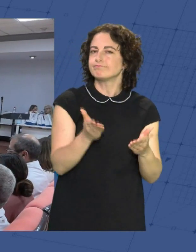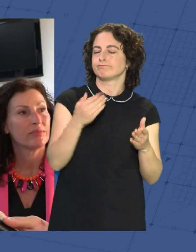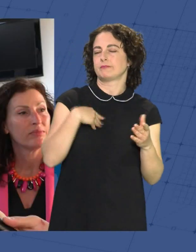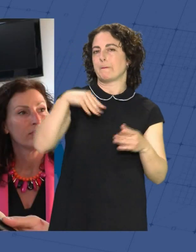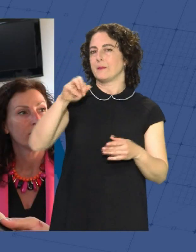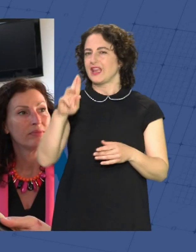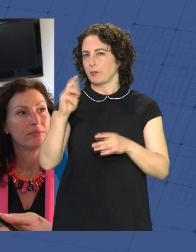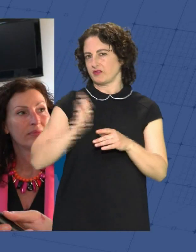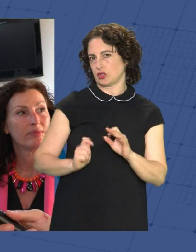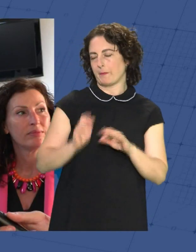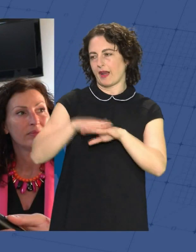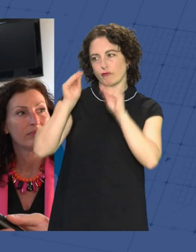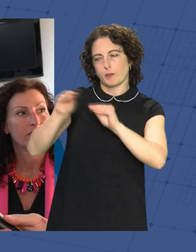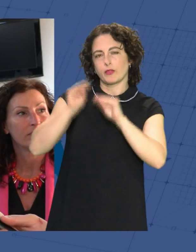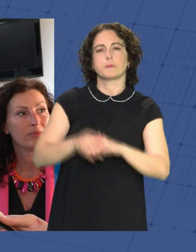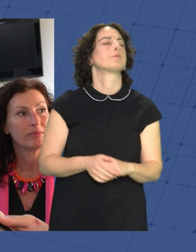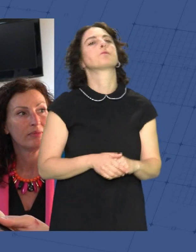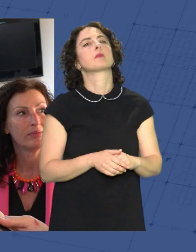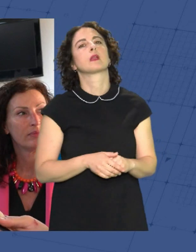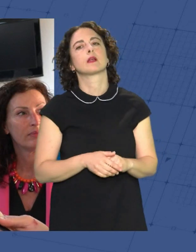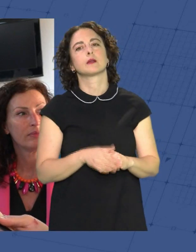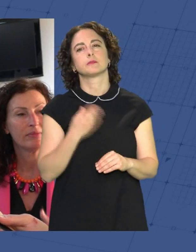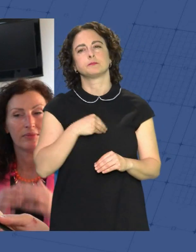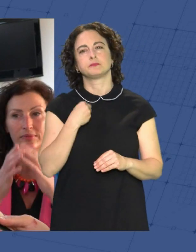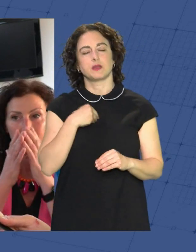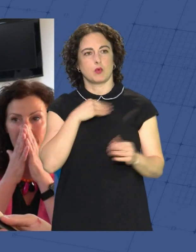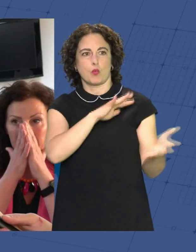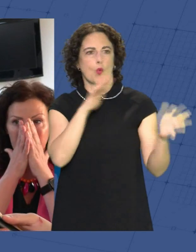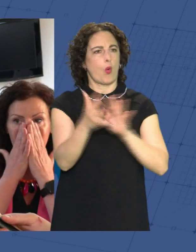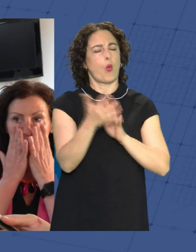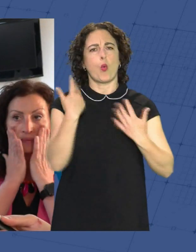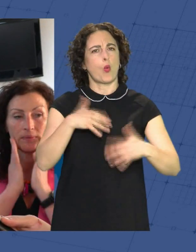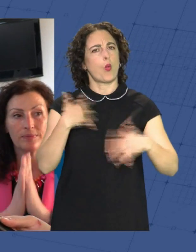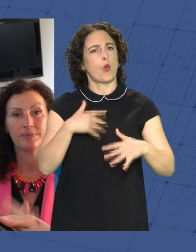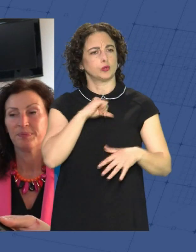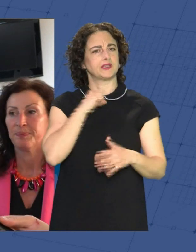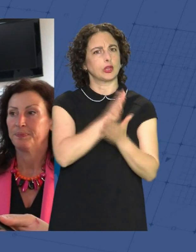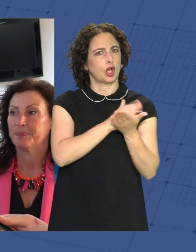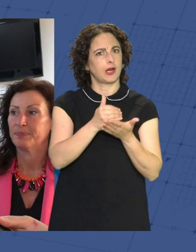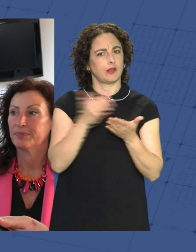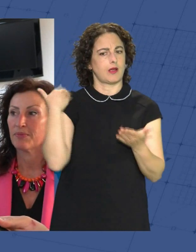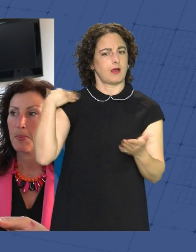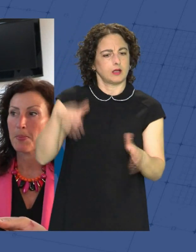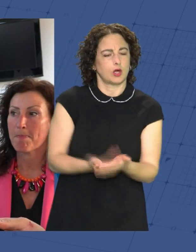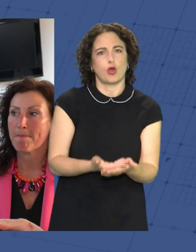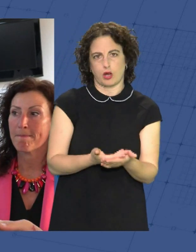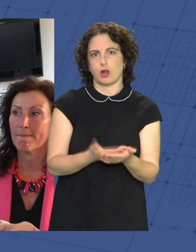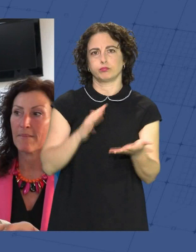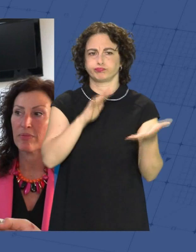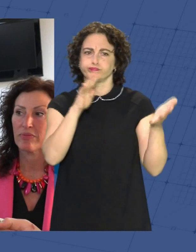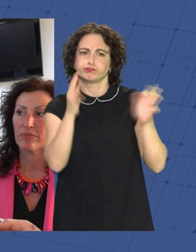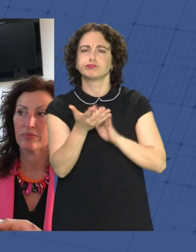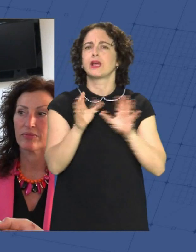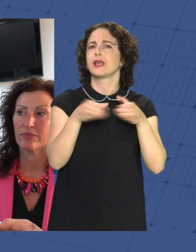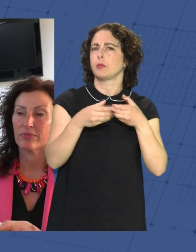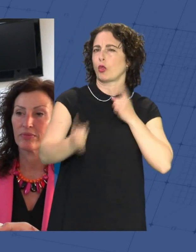formación. Van a ver y todo el mundo ha visto el cambio significativo que se ha supuesto el Hospital Torrecárdenas desde entonces. Con un equipo